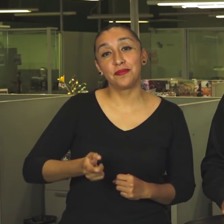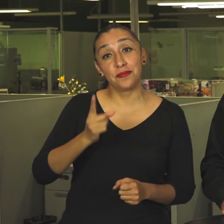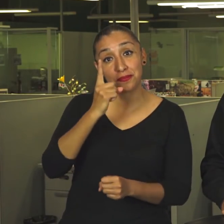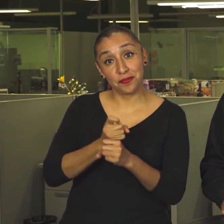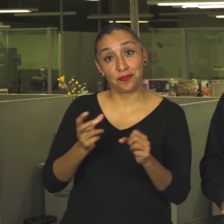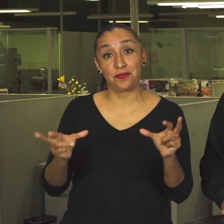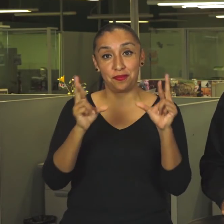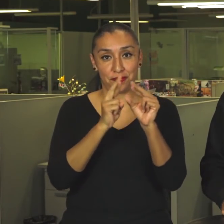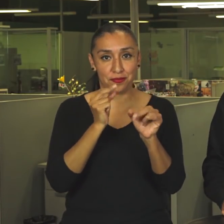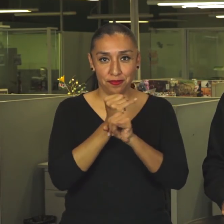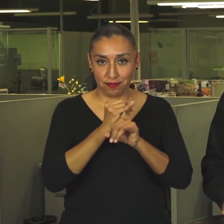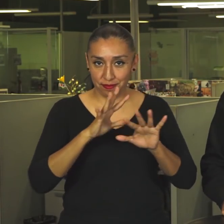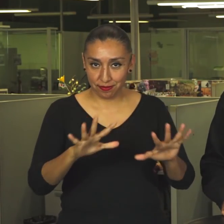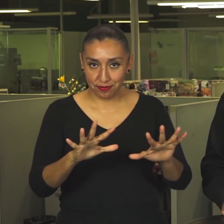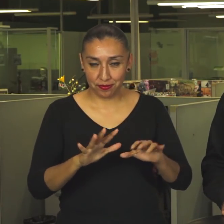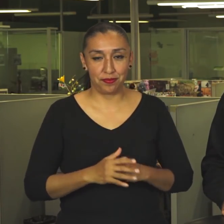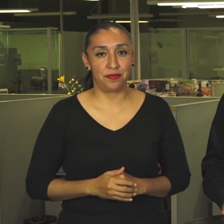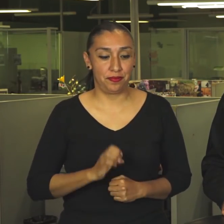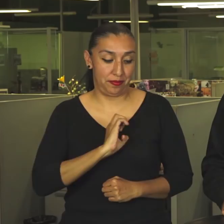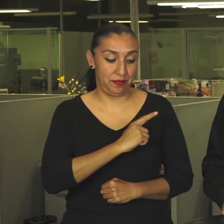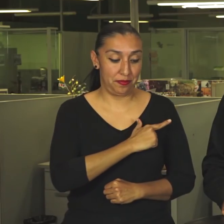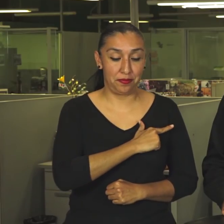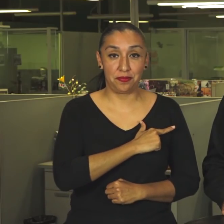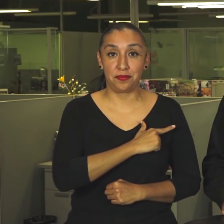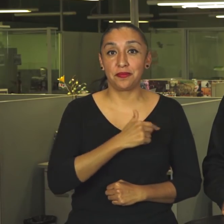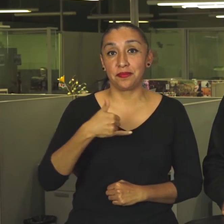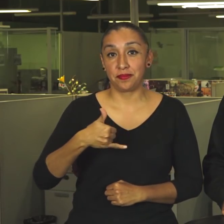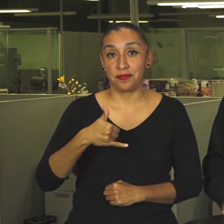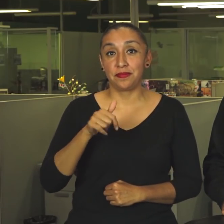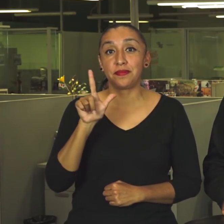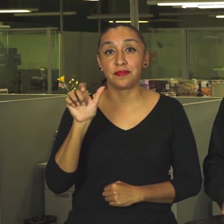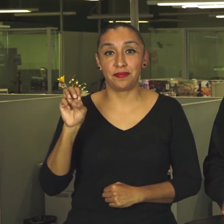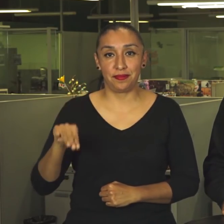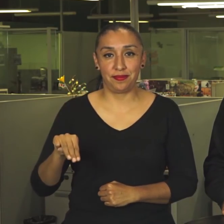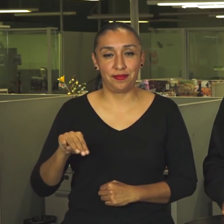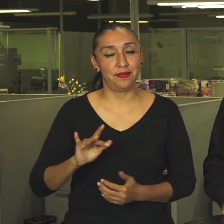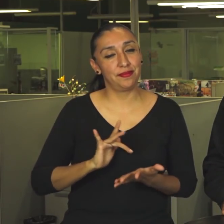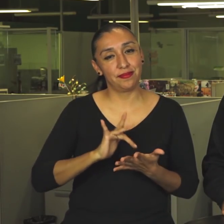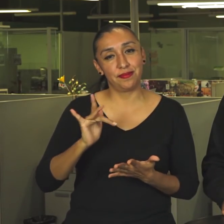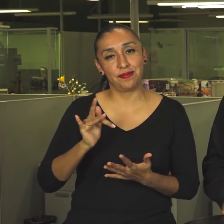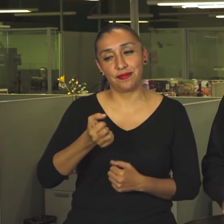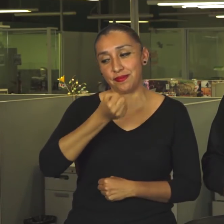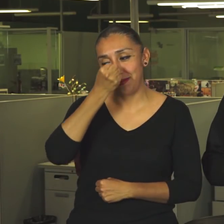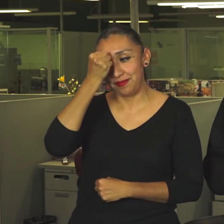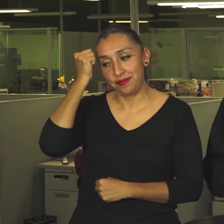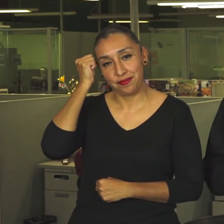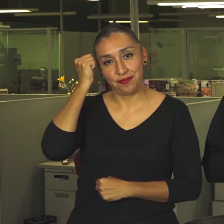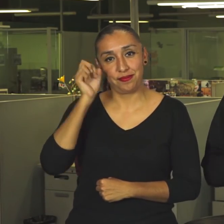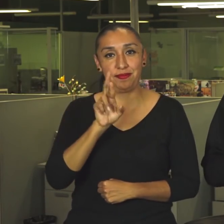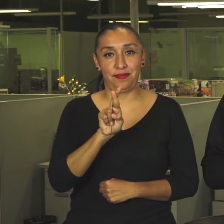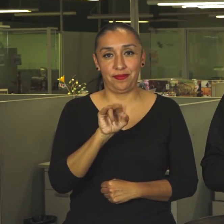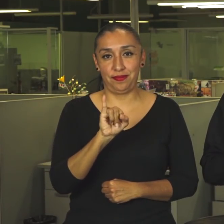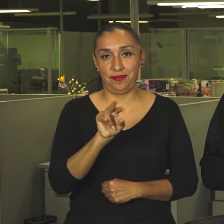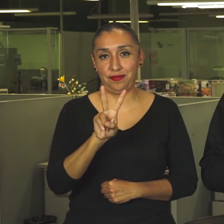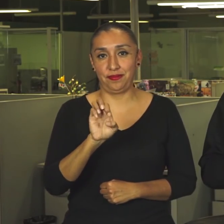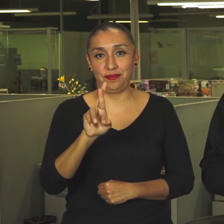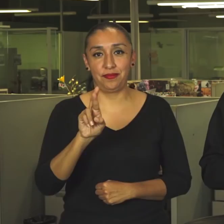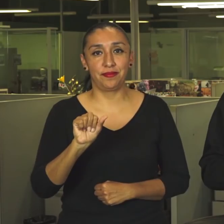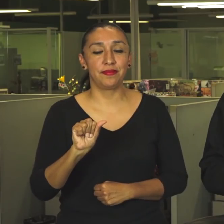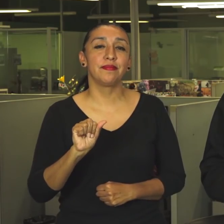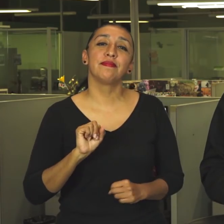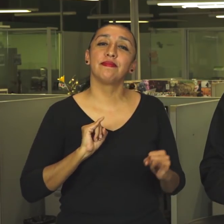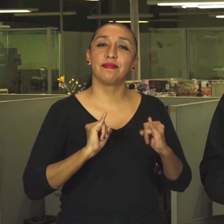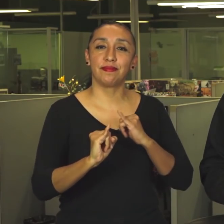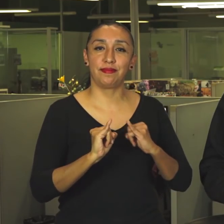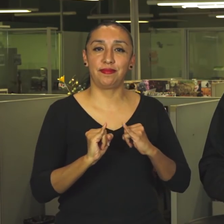mexicana agradezco la participación de sara ribera quien es intérprete de señas quien se ha sumado a este esfuerzo de esta